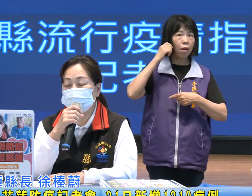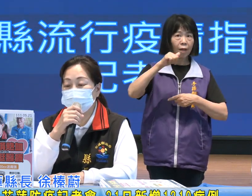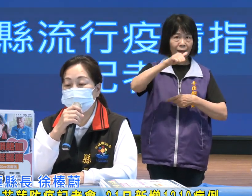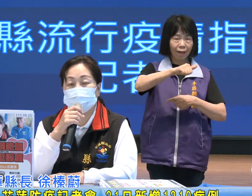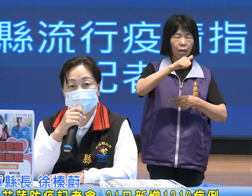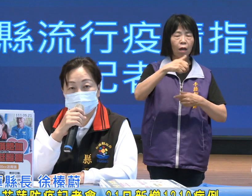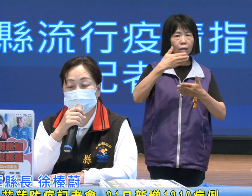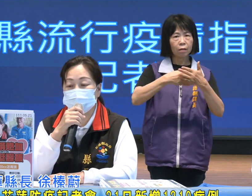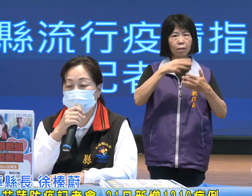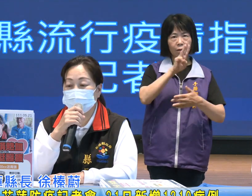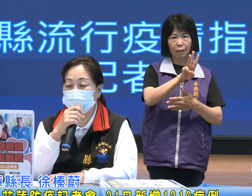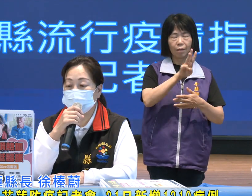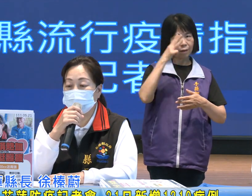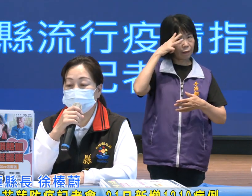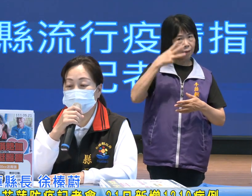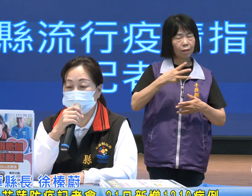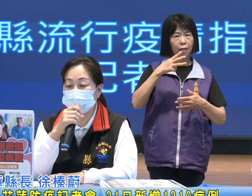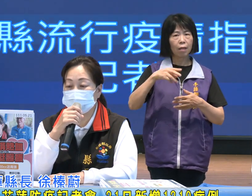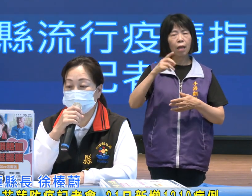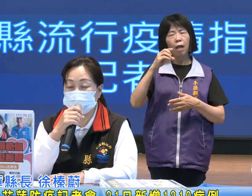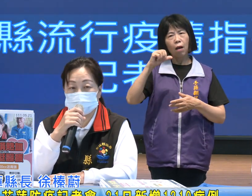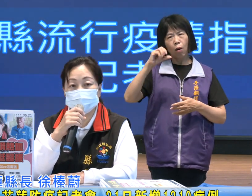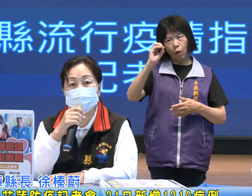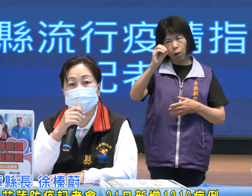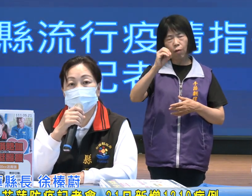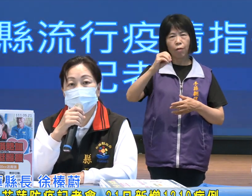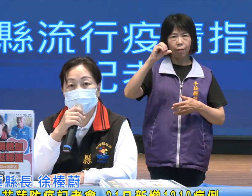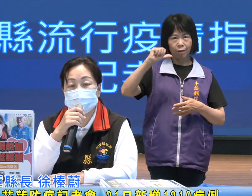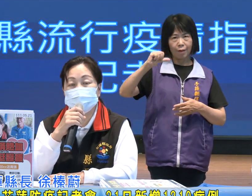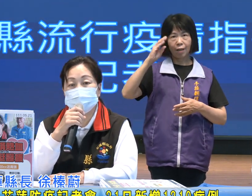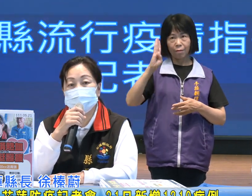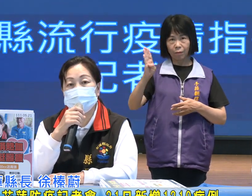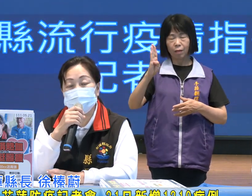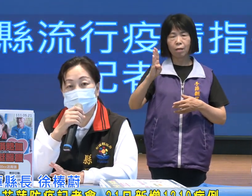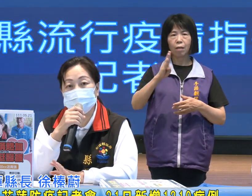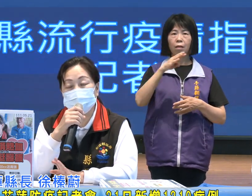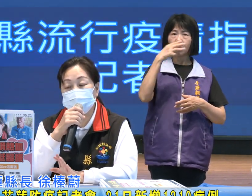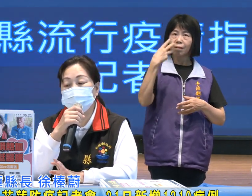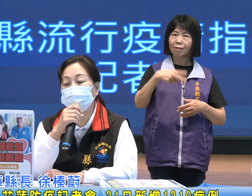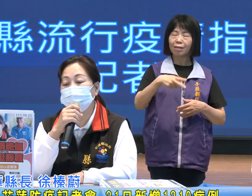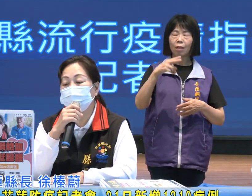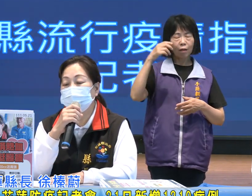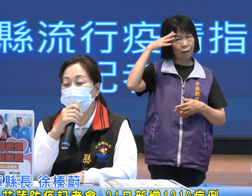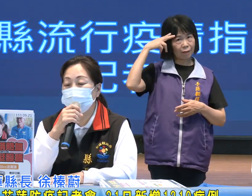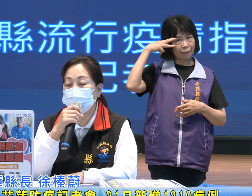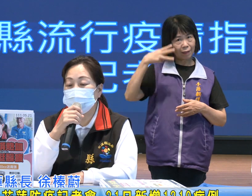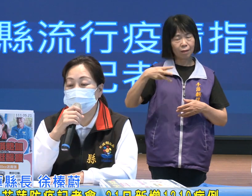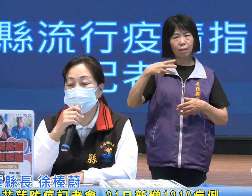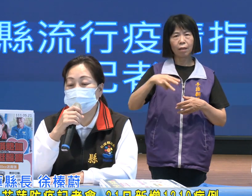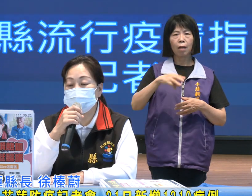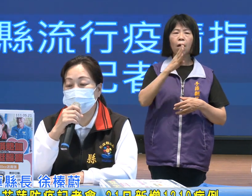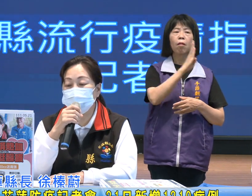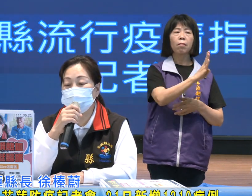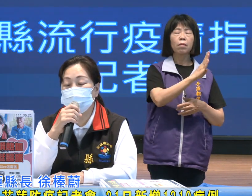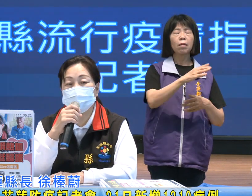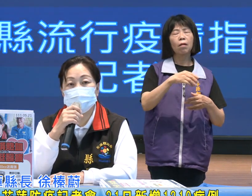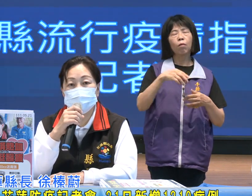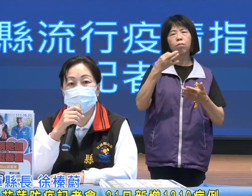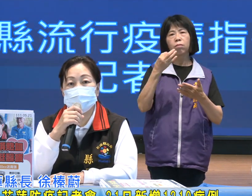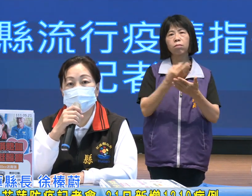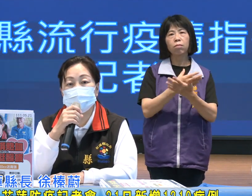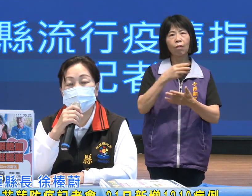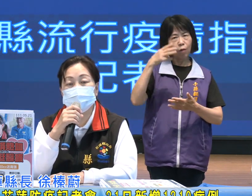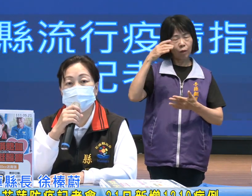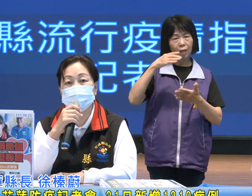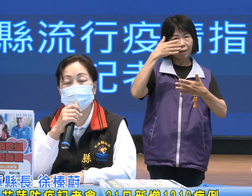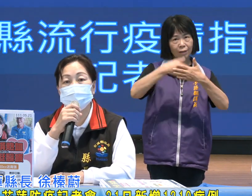O 型的血也是3天， AB 型的血3天， B 型的血是给5天，所以我们现在等于说我们的捐